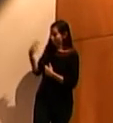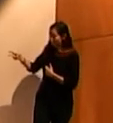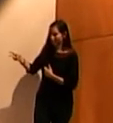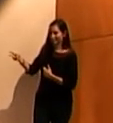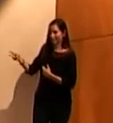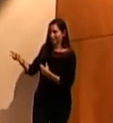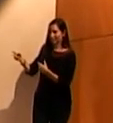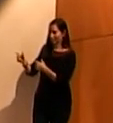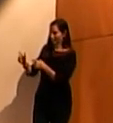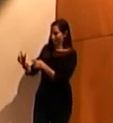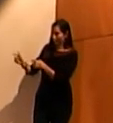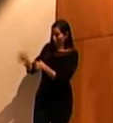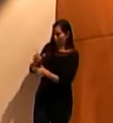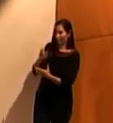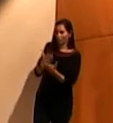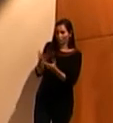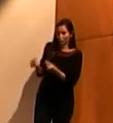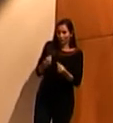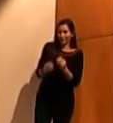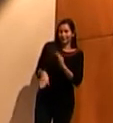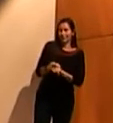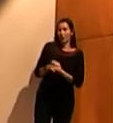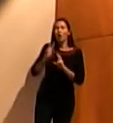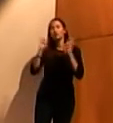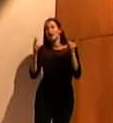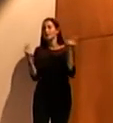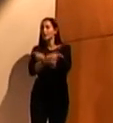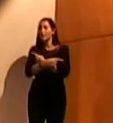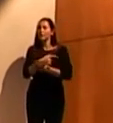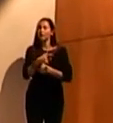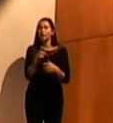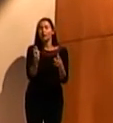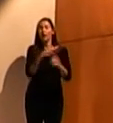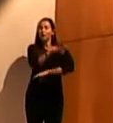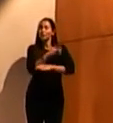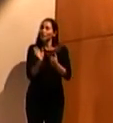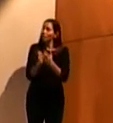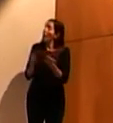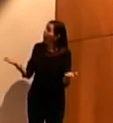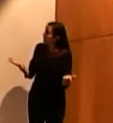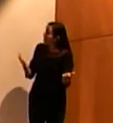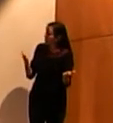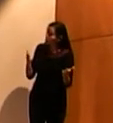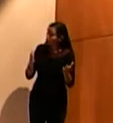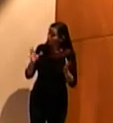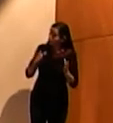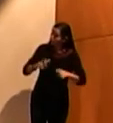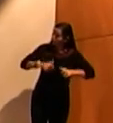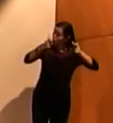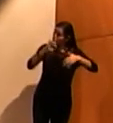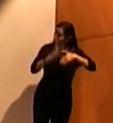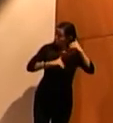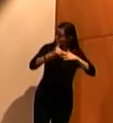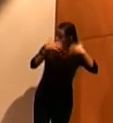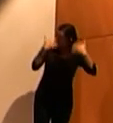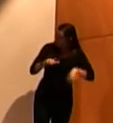une fois que c'est construit, est-ce que ça vous convient ? Mais c'est trop tard, c'est construit. Donc nous, on a aimé beaucoup cette démarche et c'est